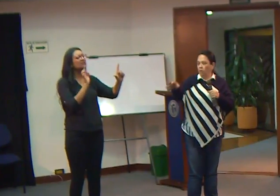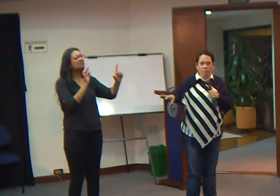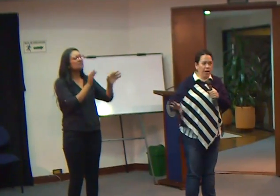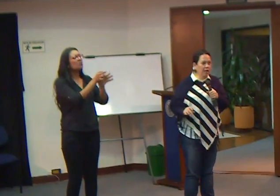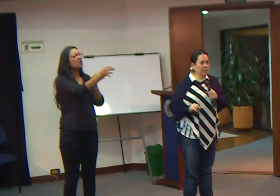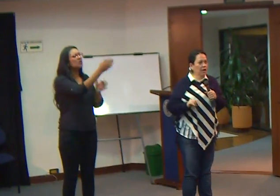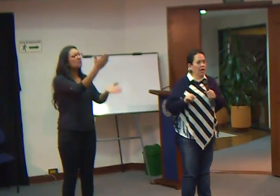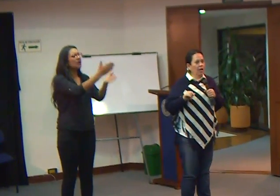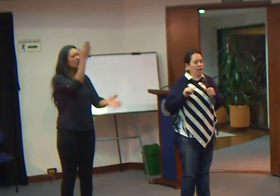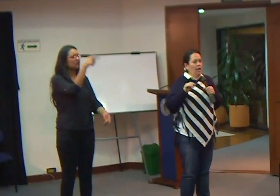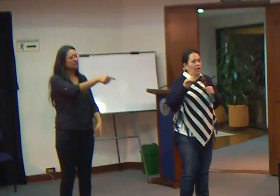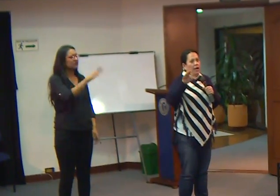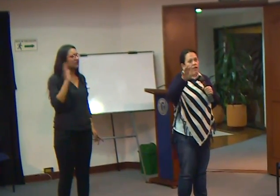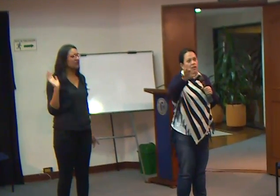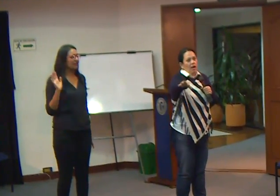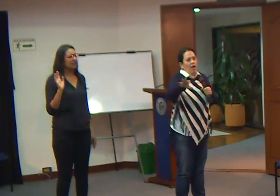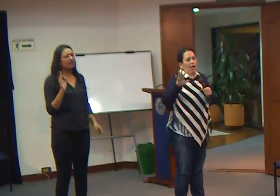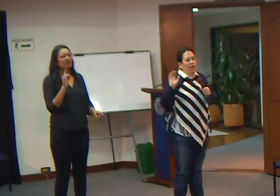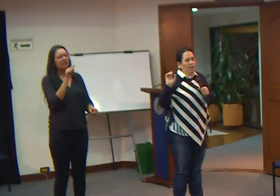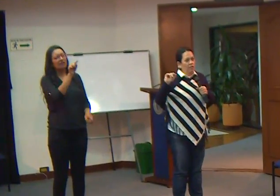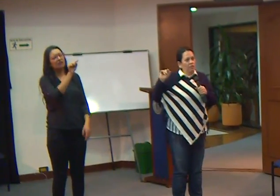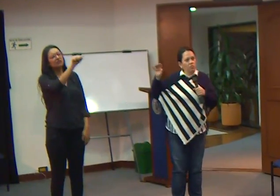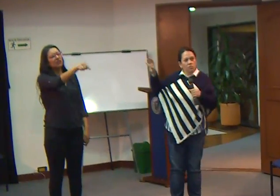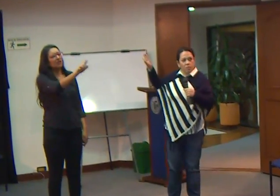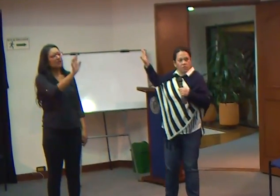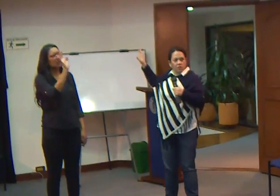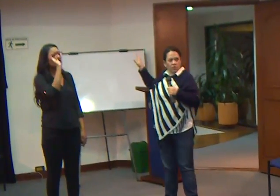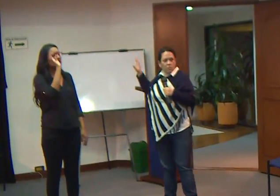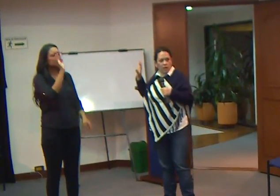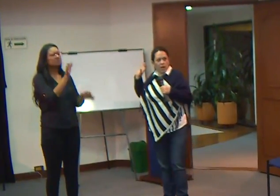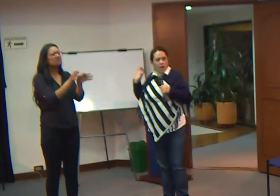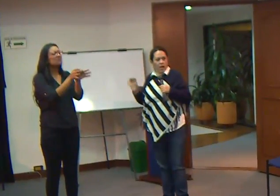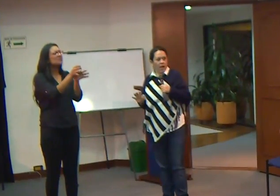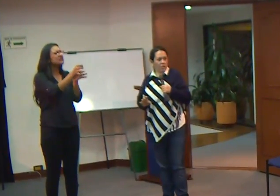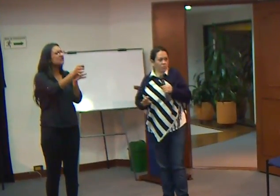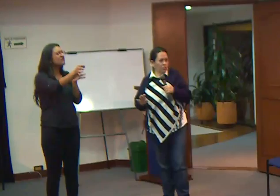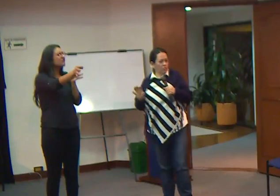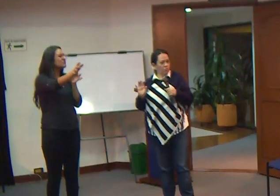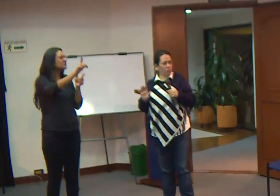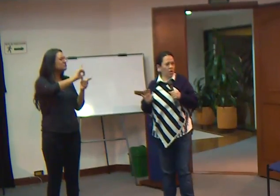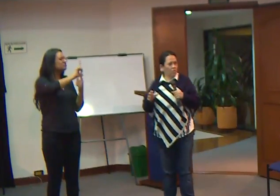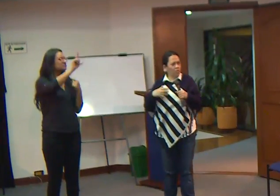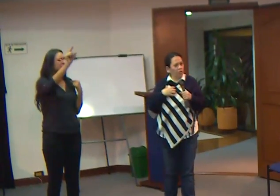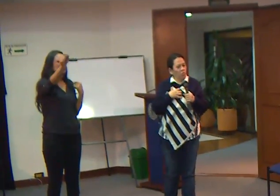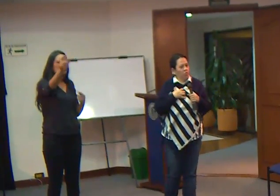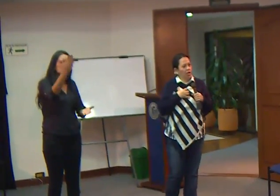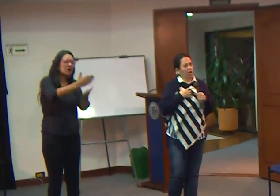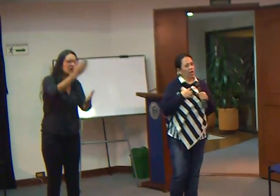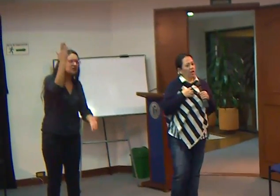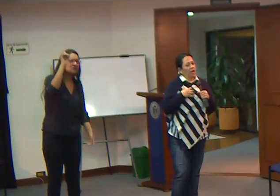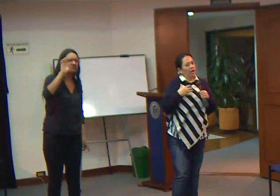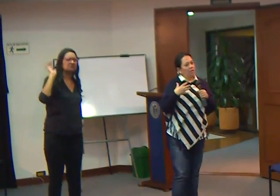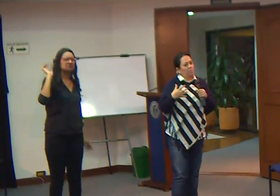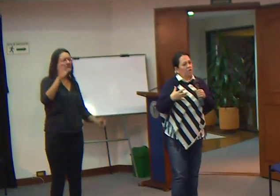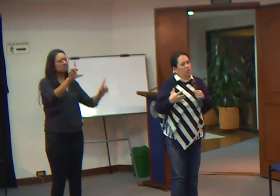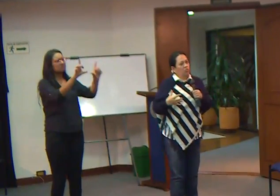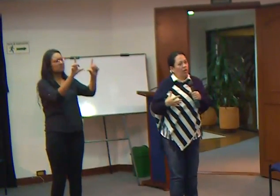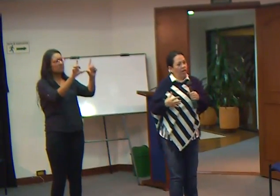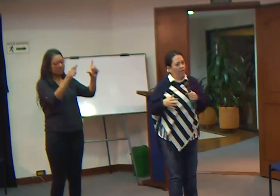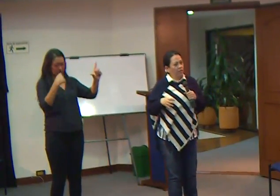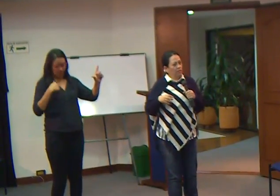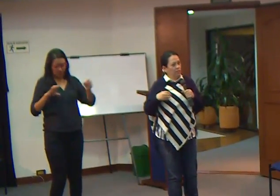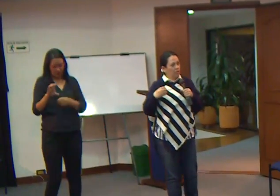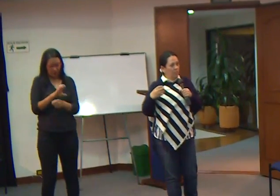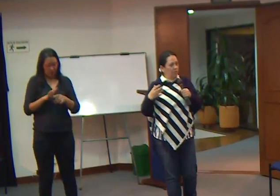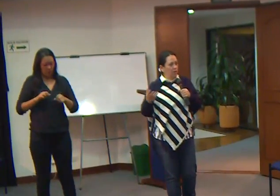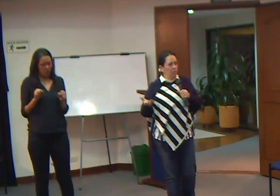tal pueblo pasa, allá en esos pueblitos por allá lejanos eso sucede, pero como que en mi